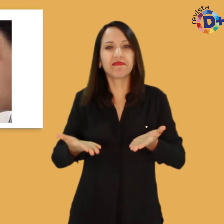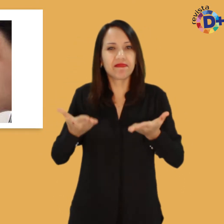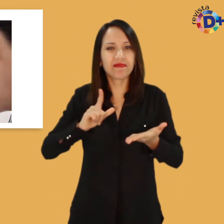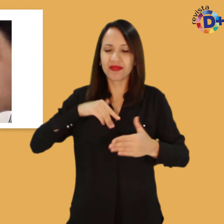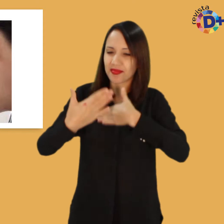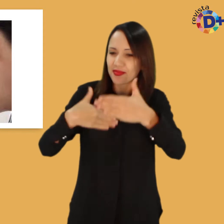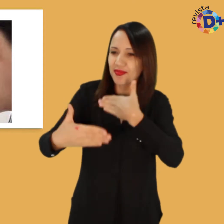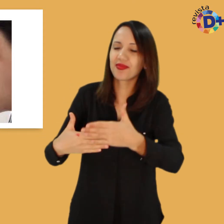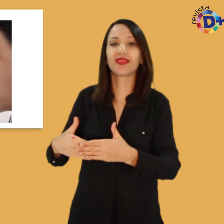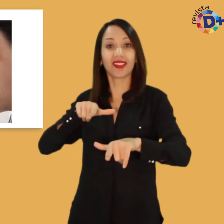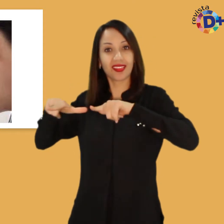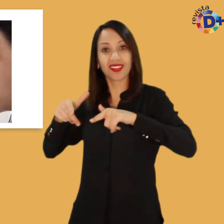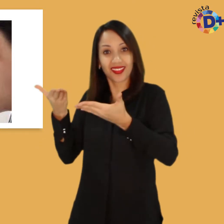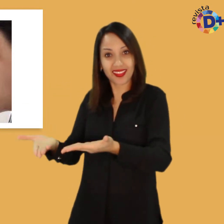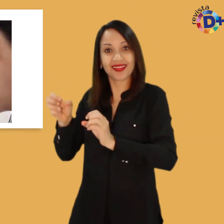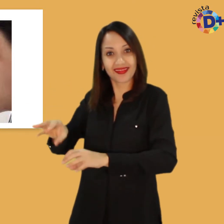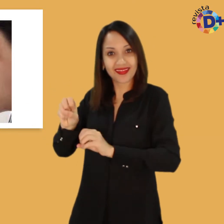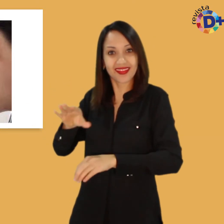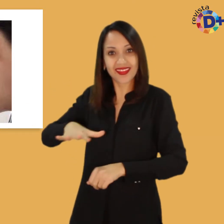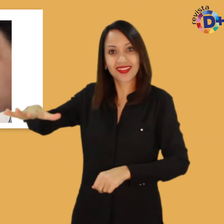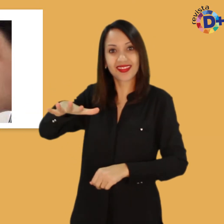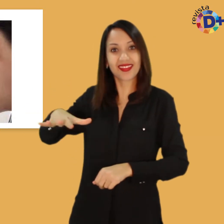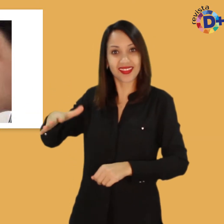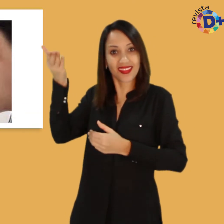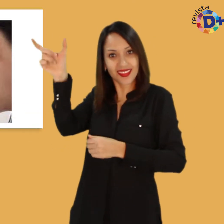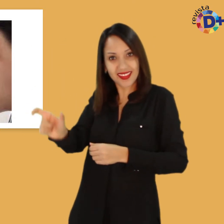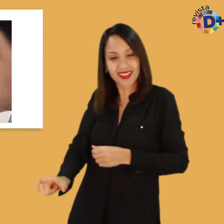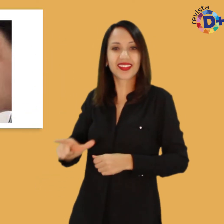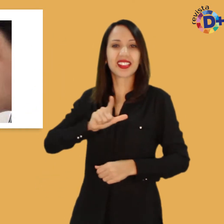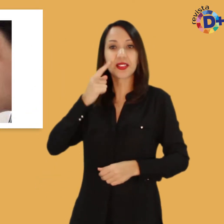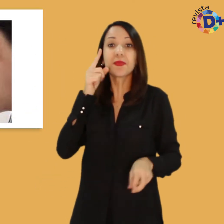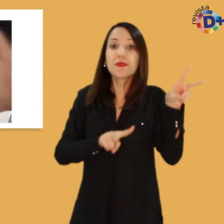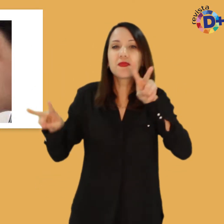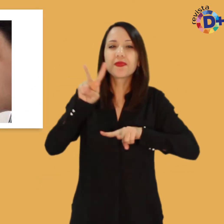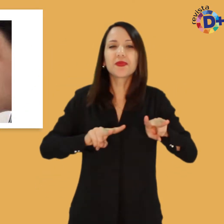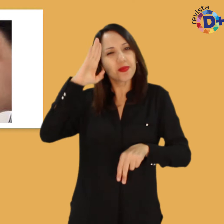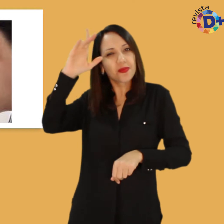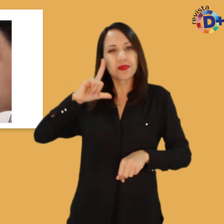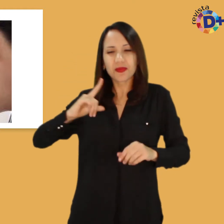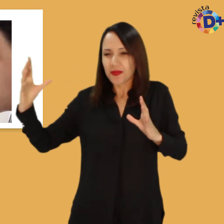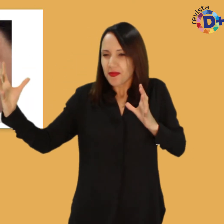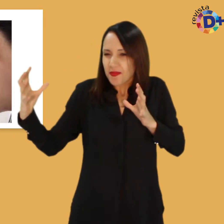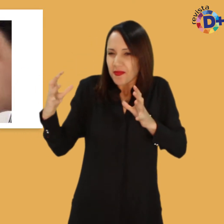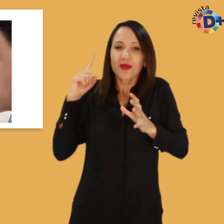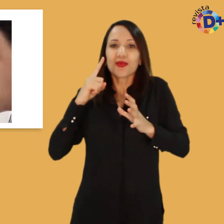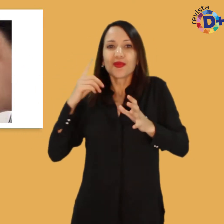educativo com esse indivíduo. Tal visão pretende aproximar o surdo o máximo possível do